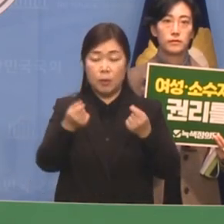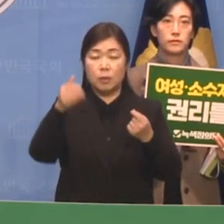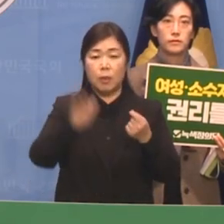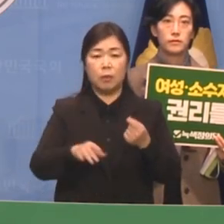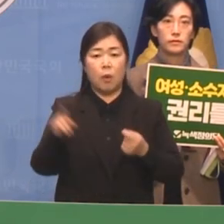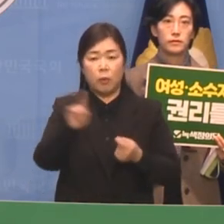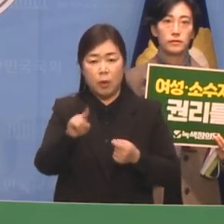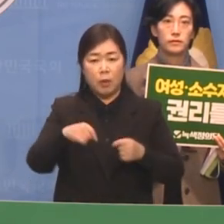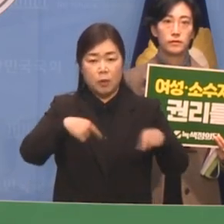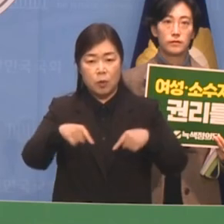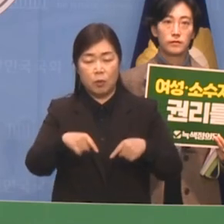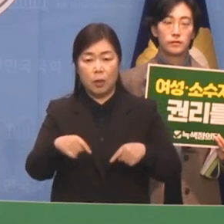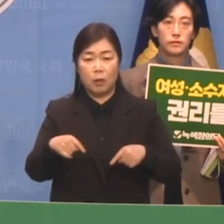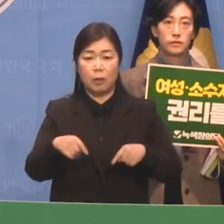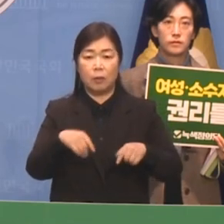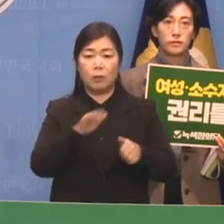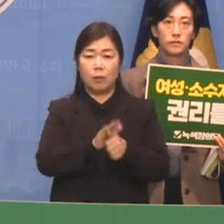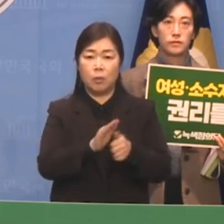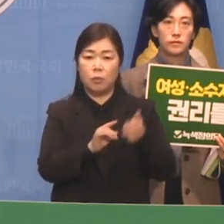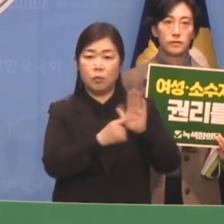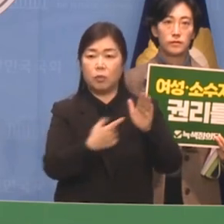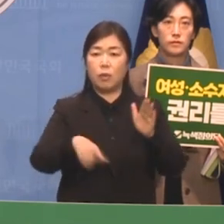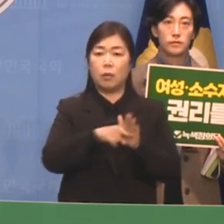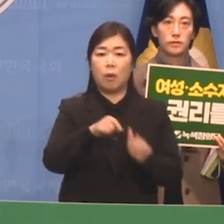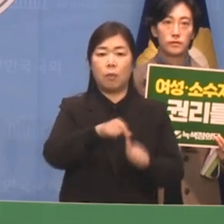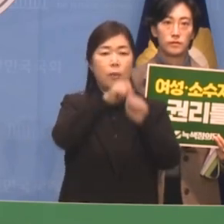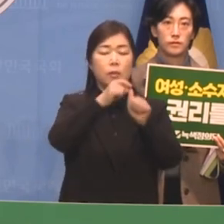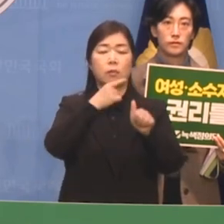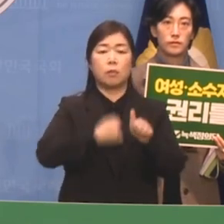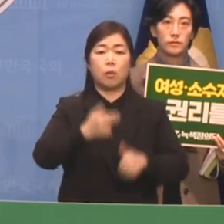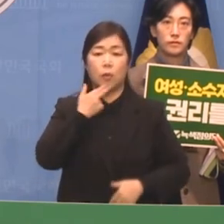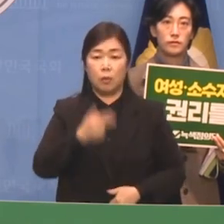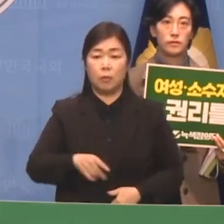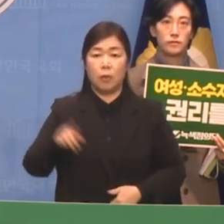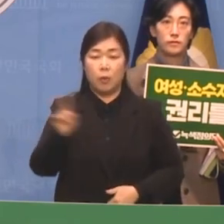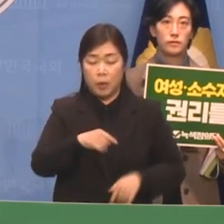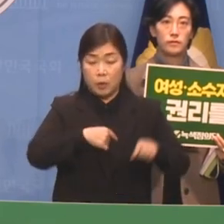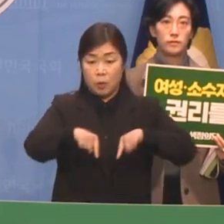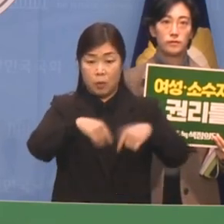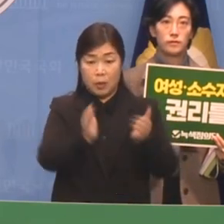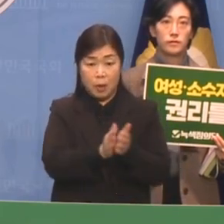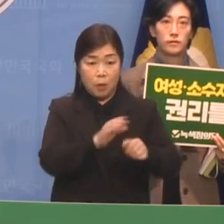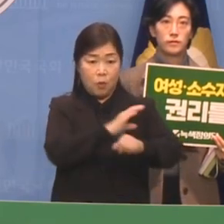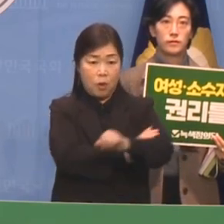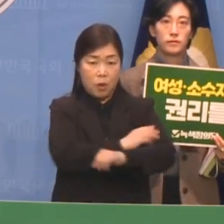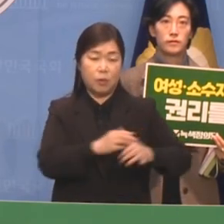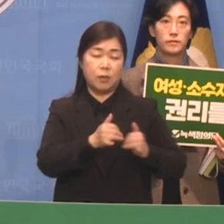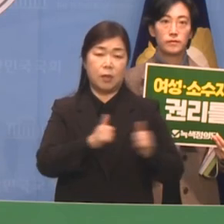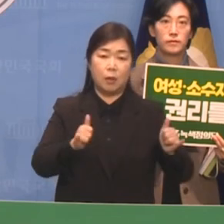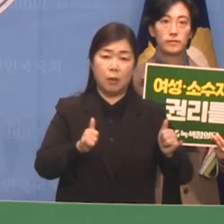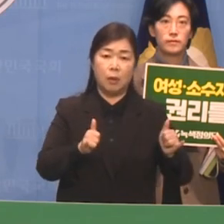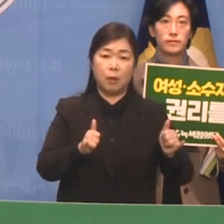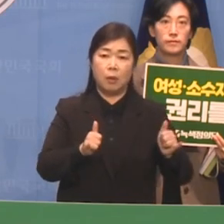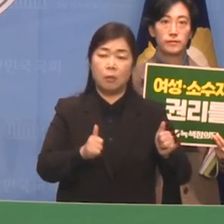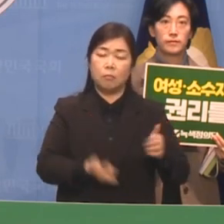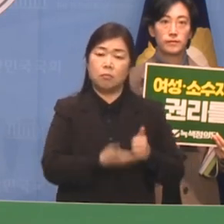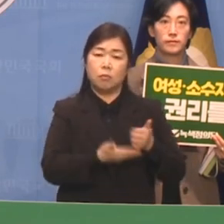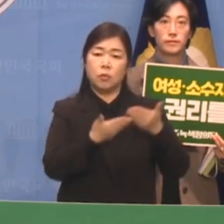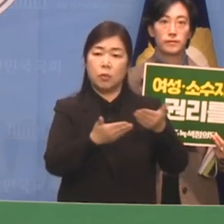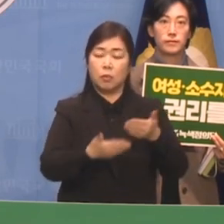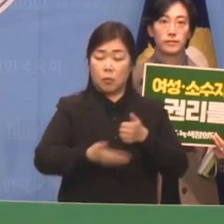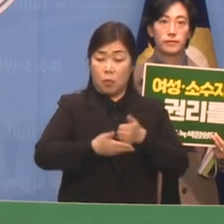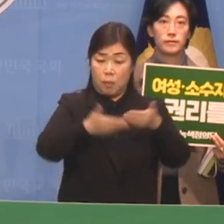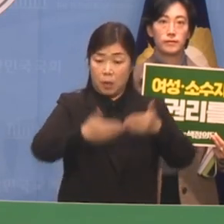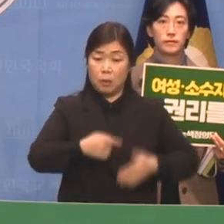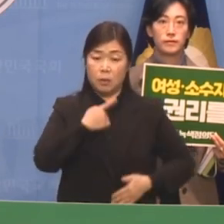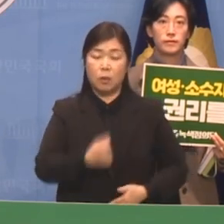정당을 돋보이기 위해 발탁된 적도 없고 어떤 정당 권력자의 힘에 의해 띄워진 적도 없습니다. 오로지